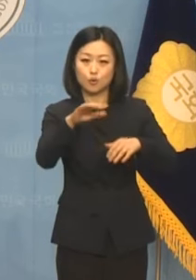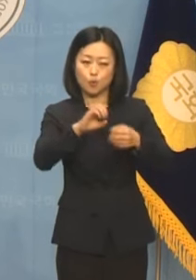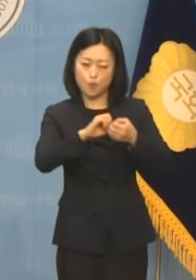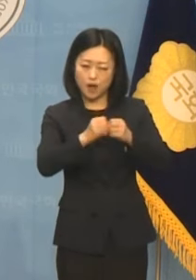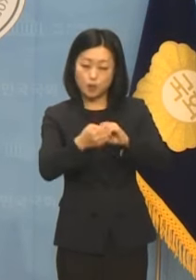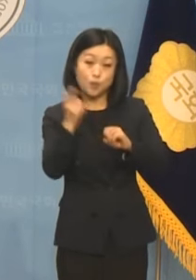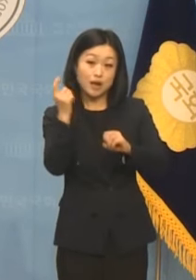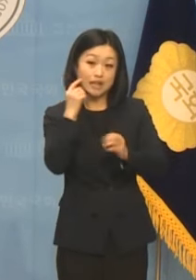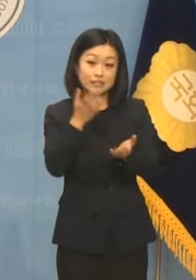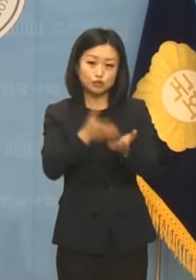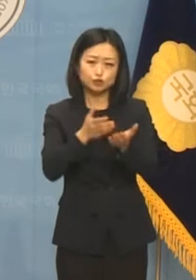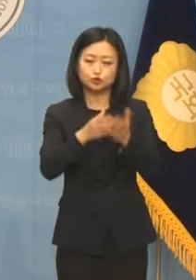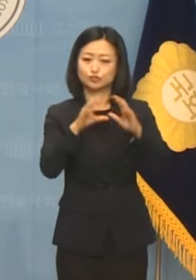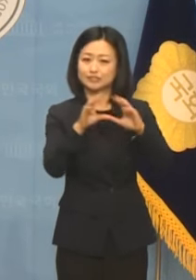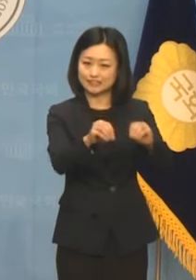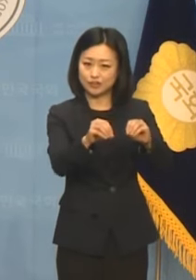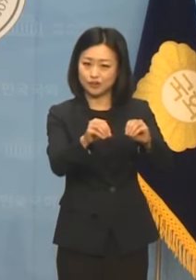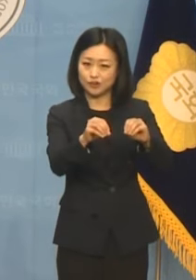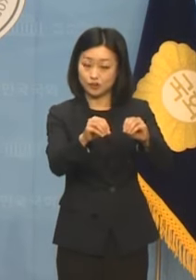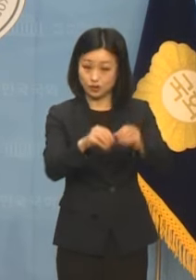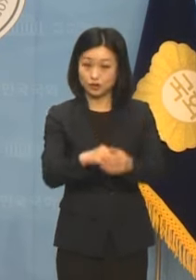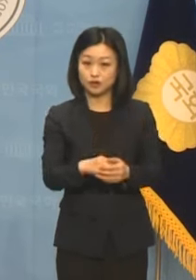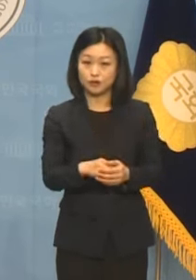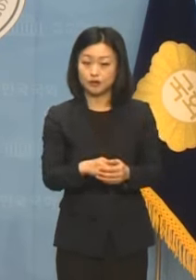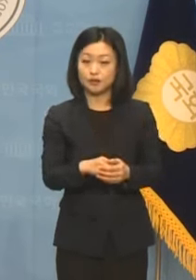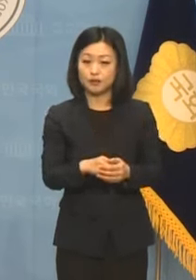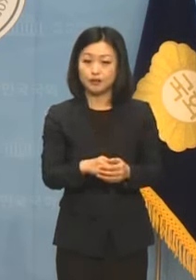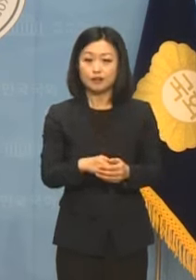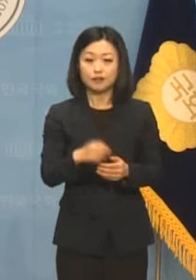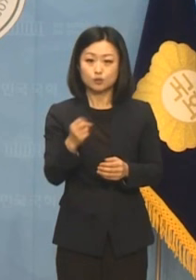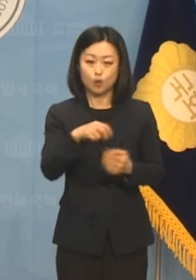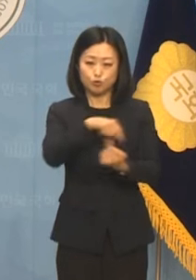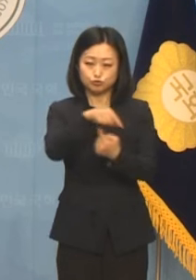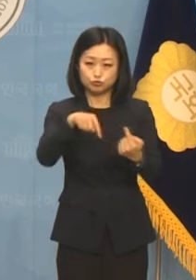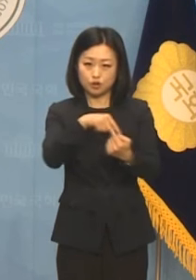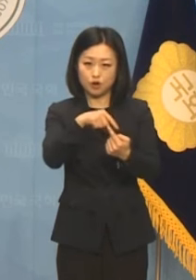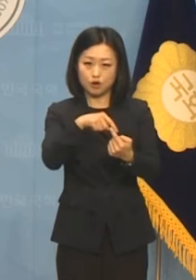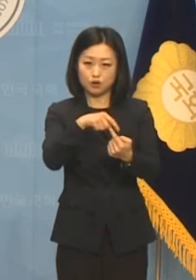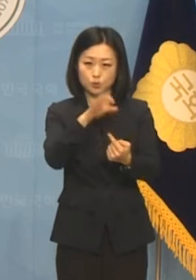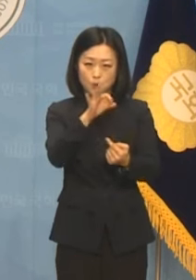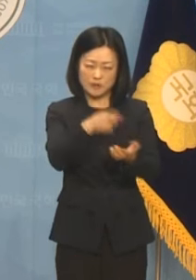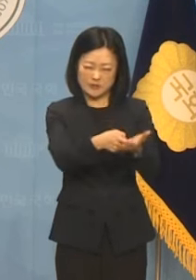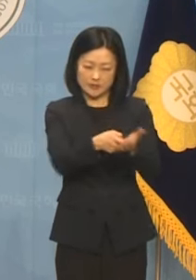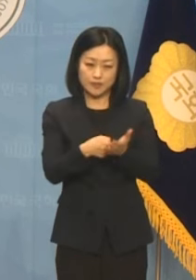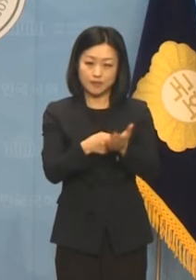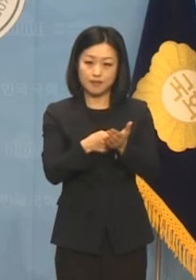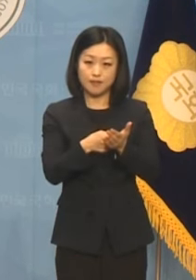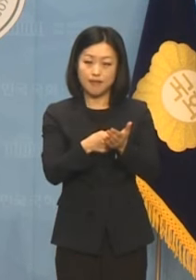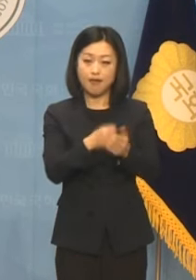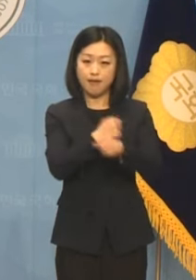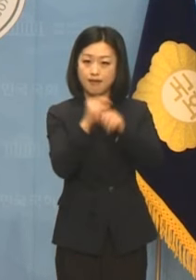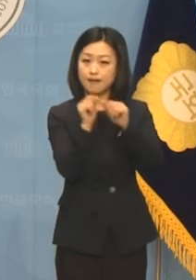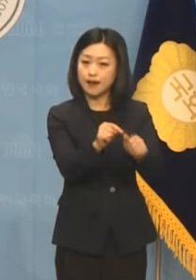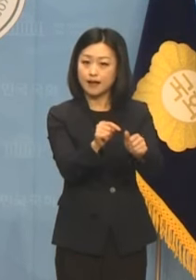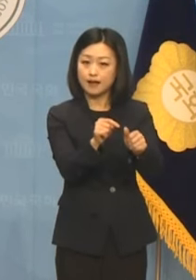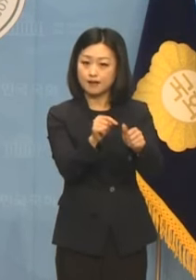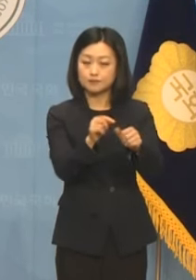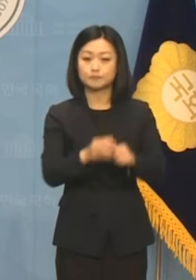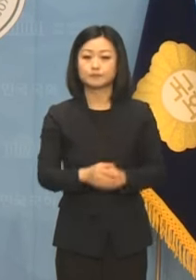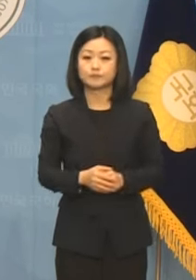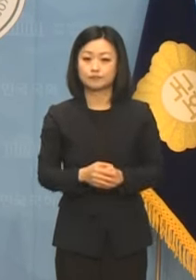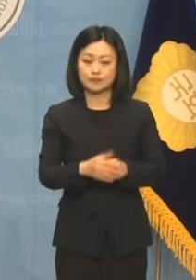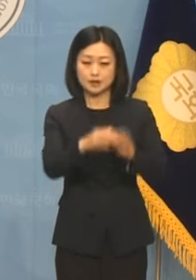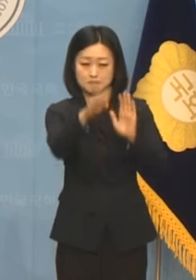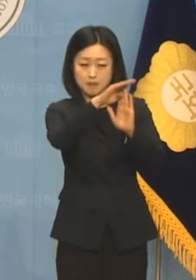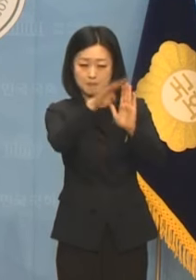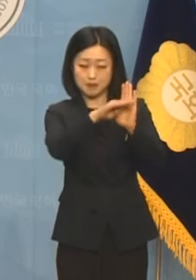가짜 뉴스 근절을 꼽고 있고 방만 경영 해소 경영 효율화 등을 제시하면서 재청 즉시 챙겨야 할